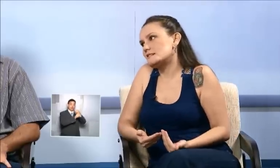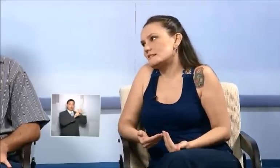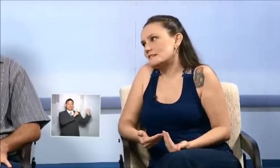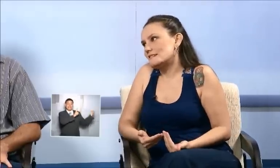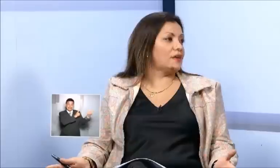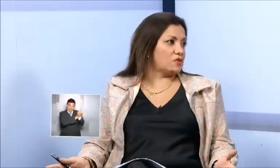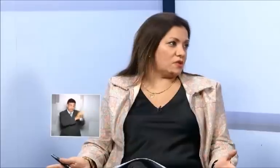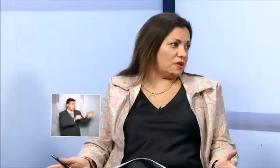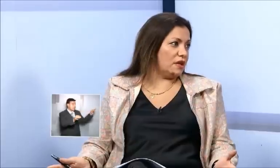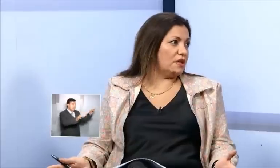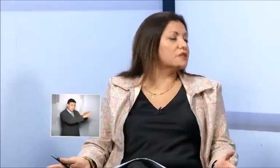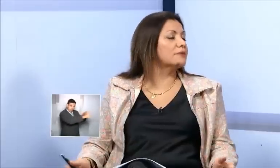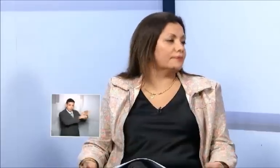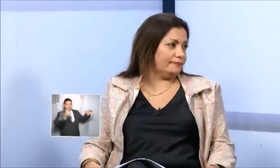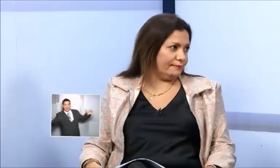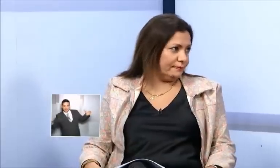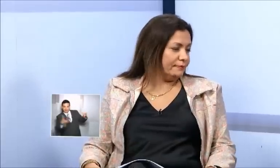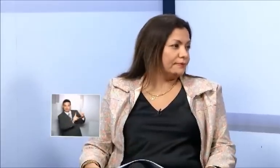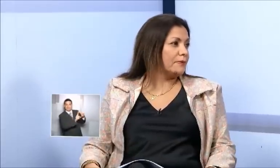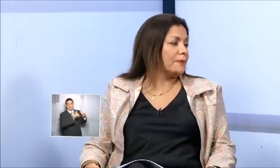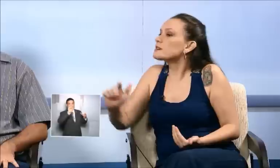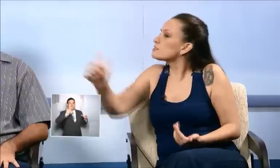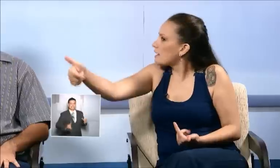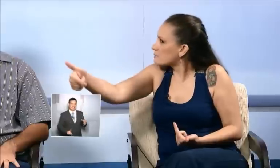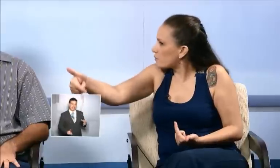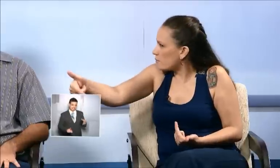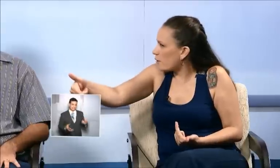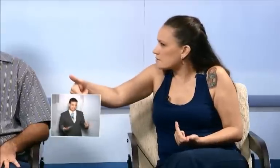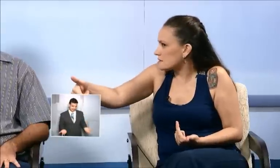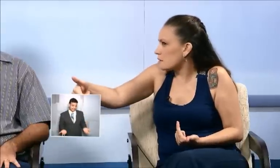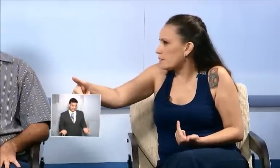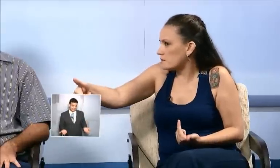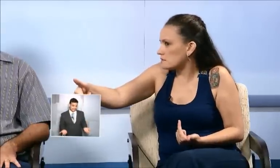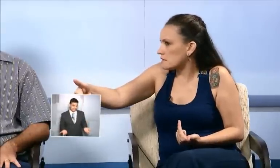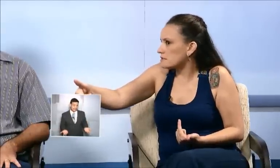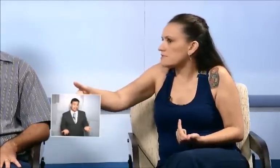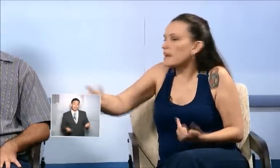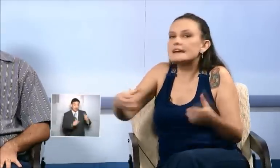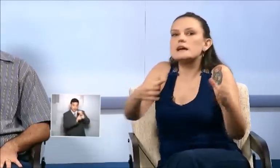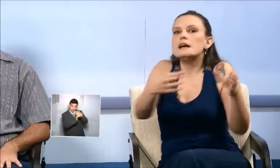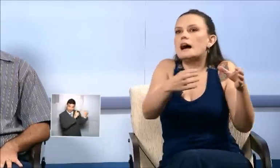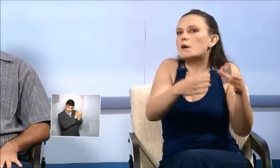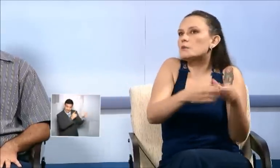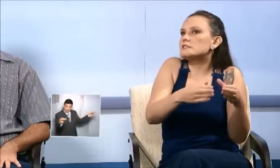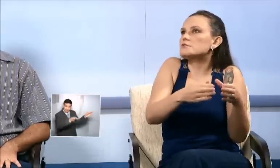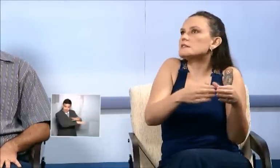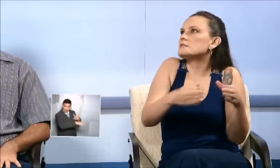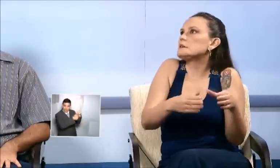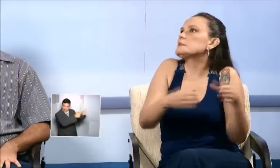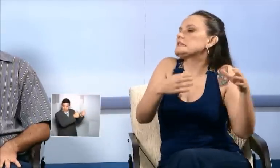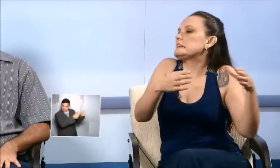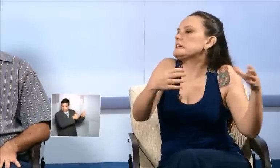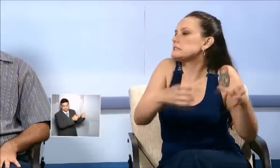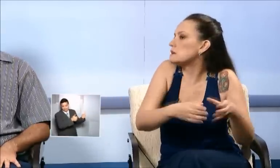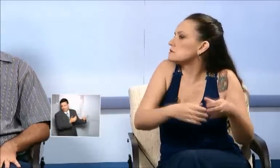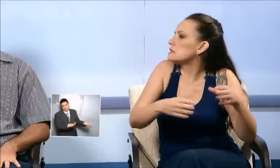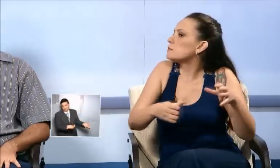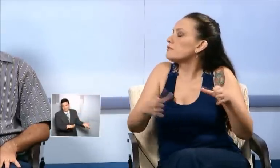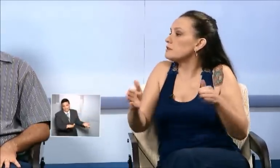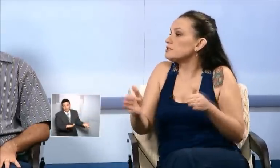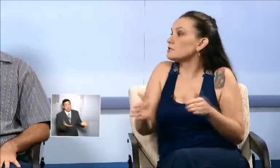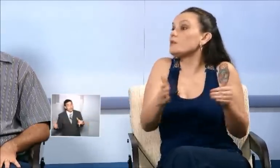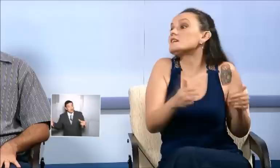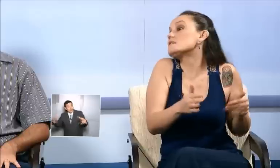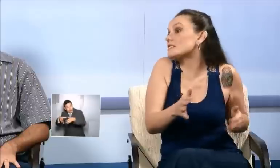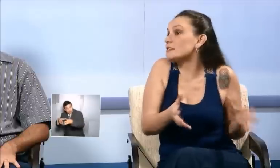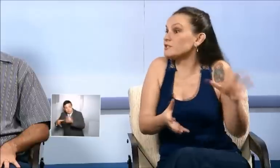deficiente. Toda a sociedade. Exatamente. Então, Isso por não isso é que eu já real, né? respondo um pouco da sua pergunta. Você fala, a comunidade surda não seria uma segregação, não seria uma